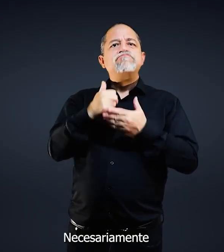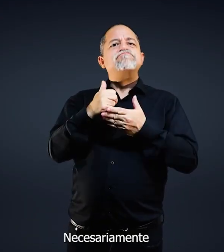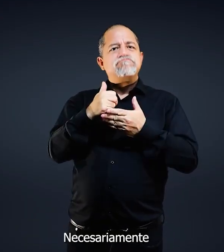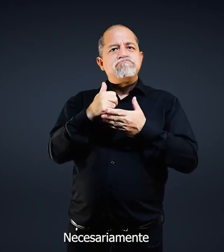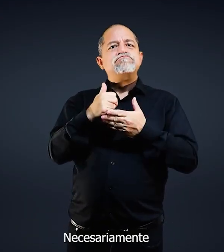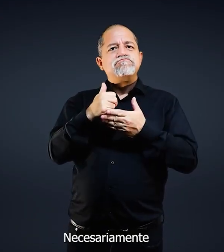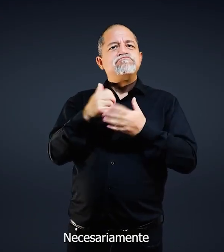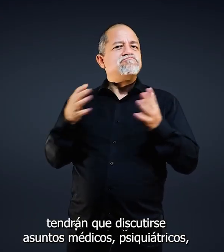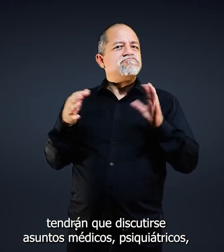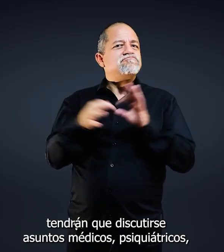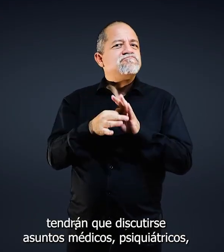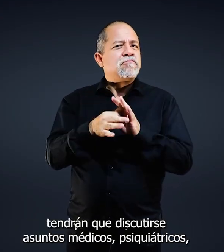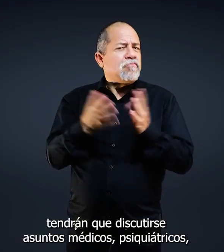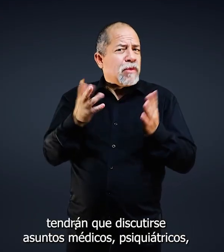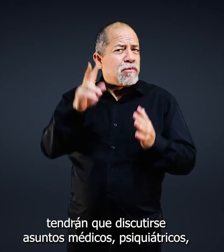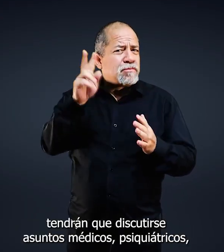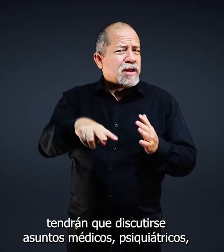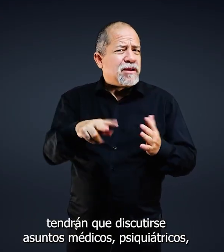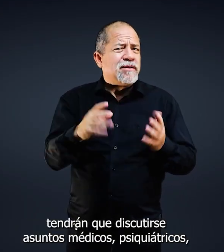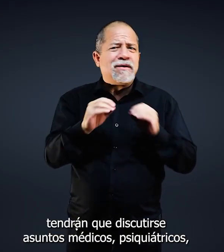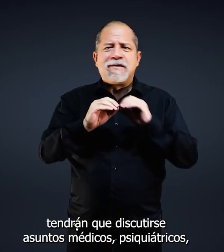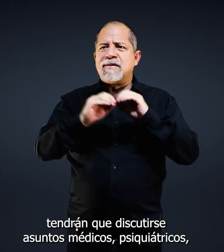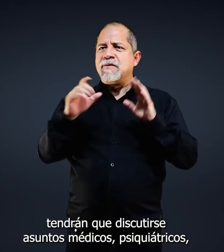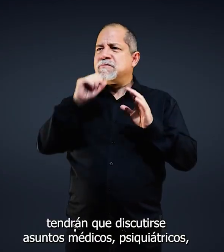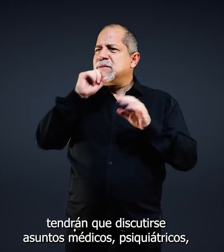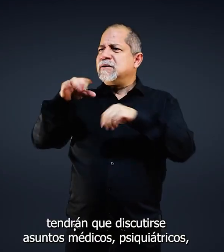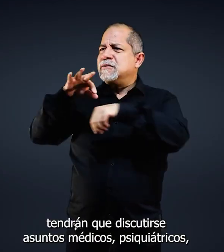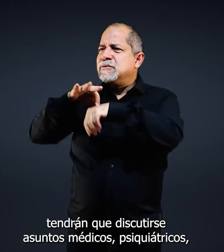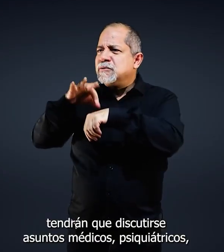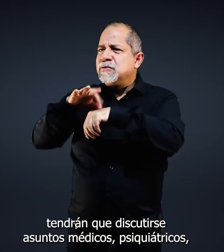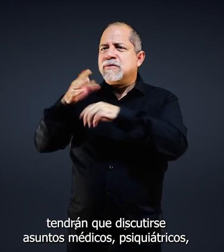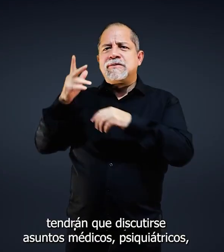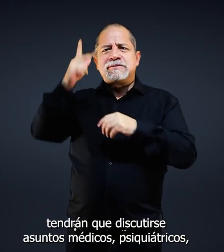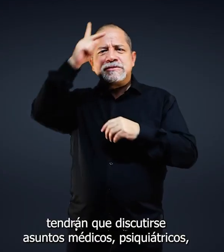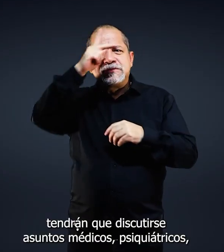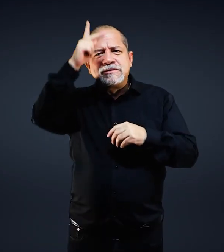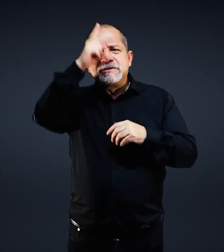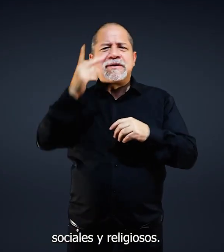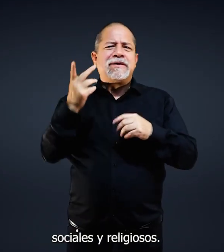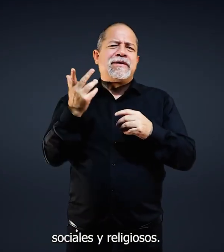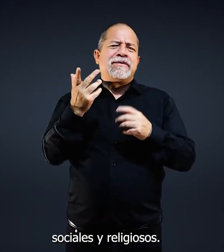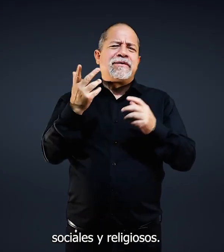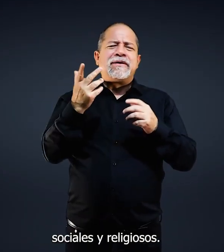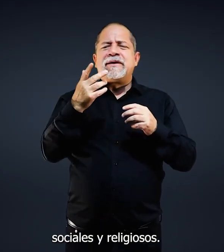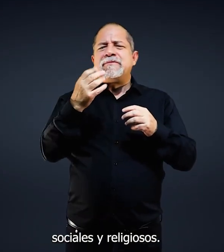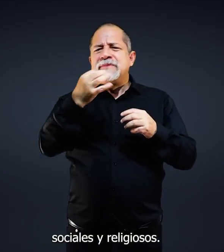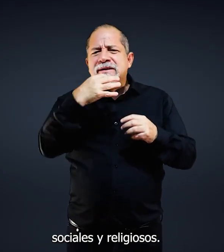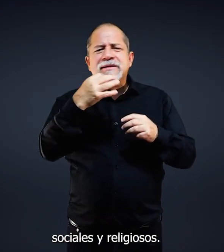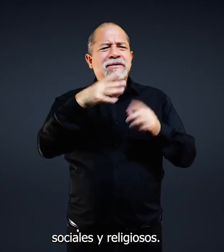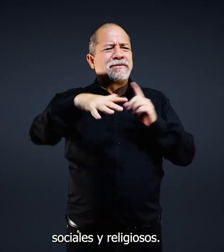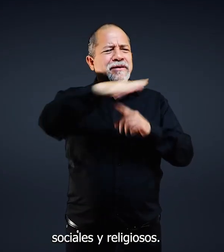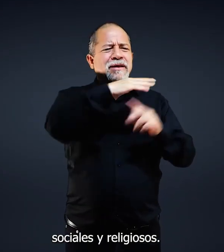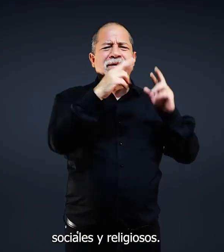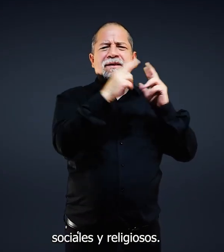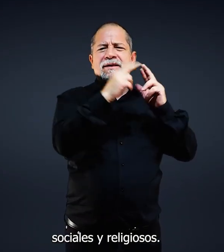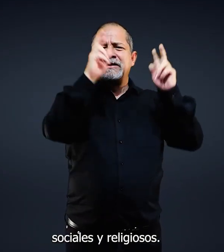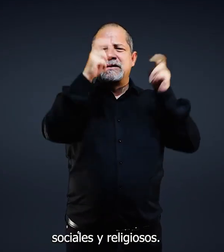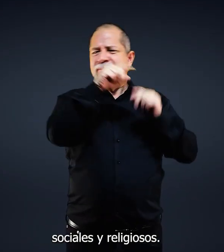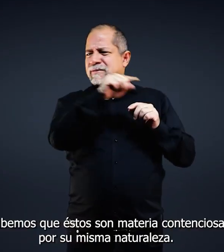Necesariamente tendrán que discutirse asuntos médicos, psiquiátricos, sociales y religiosos.